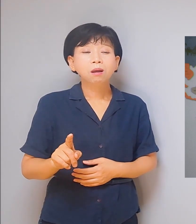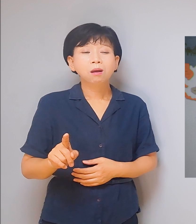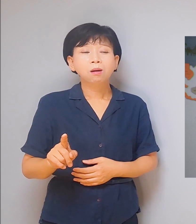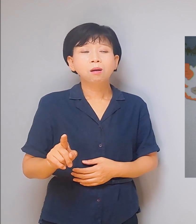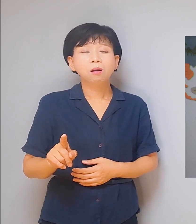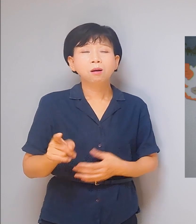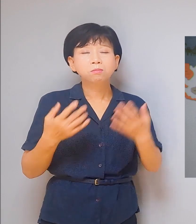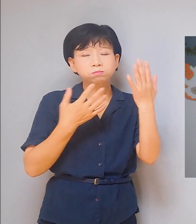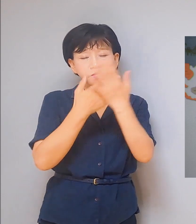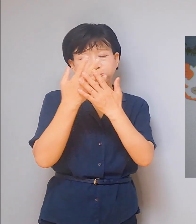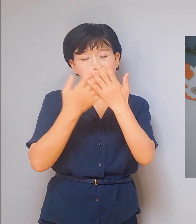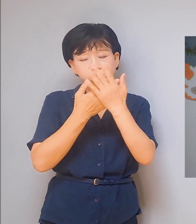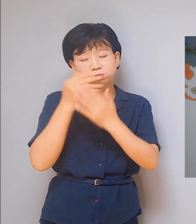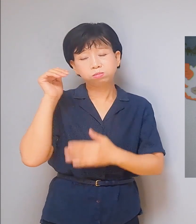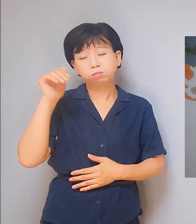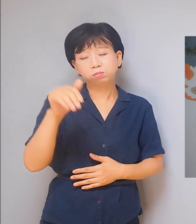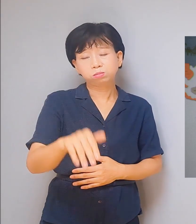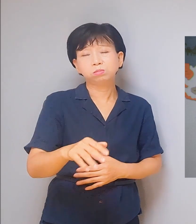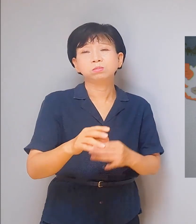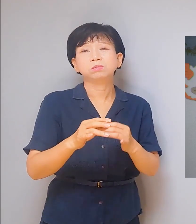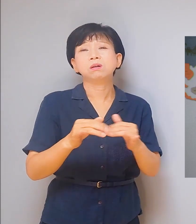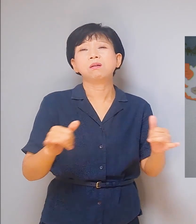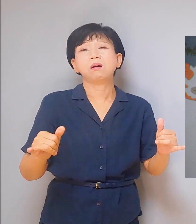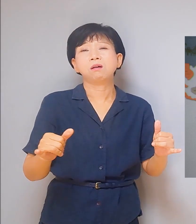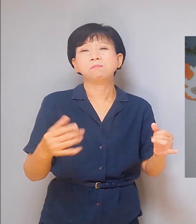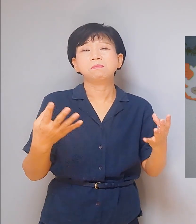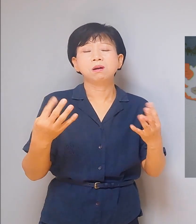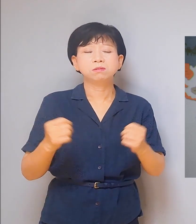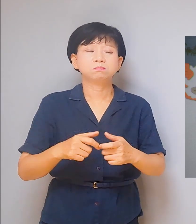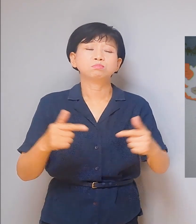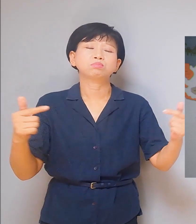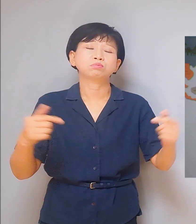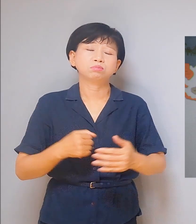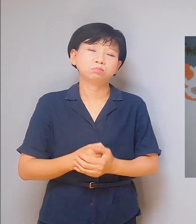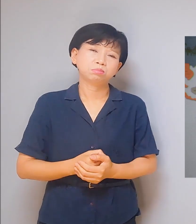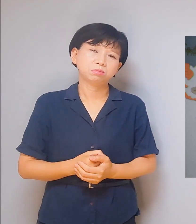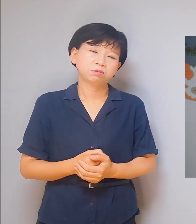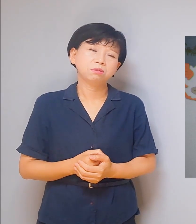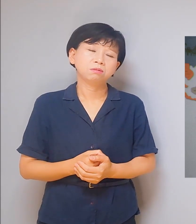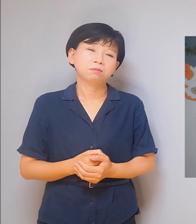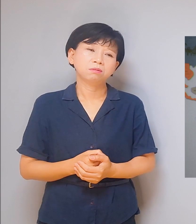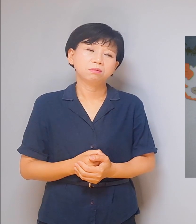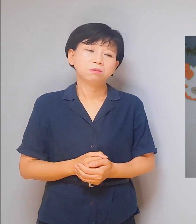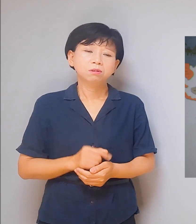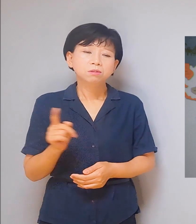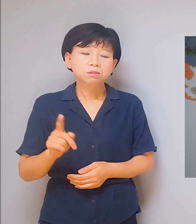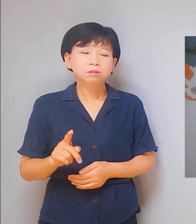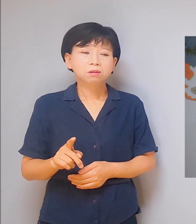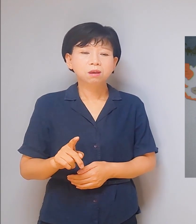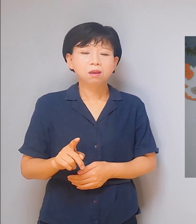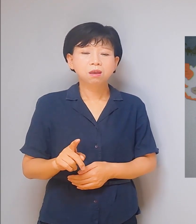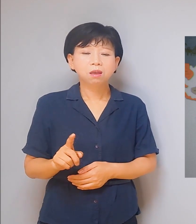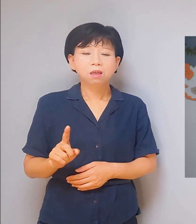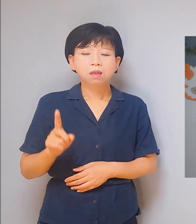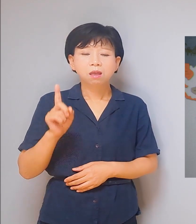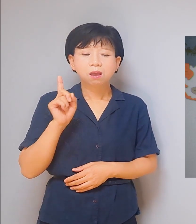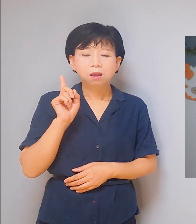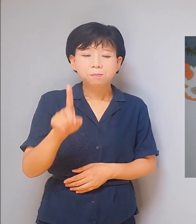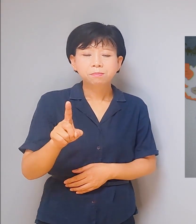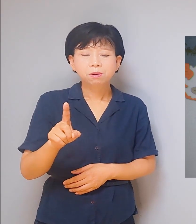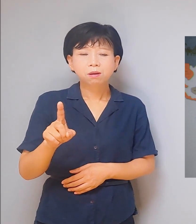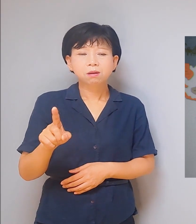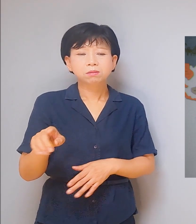꽤나 계십니다. 내가 왜 교회를 가야 되지? 1년 안 가고 2년 안 가고 3년 안